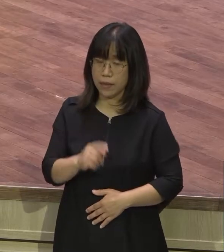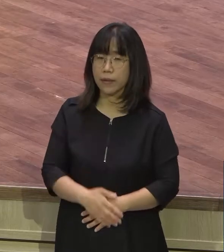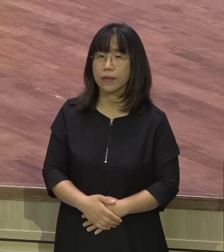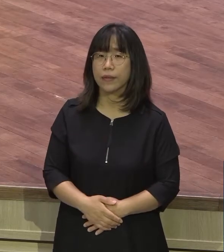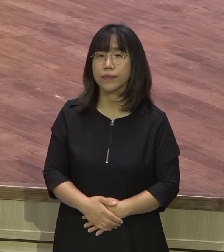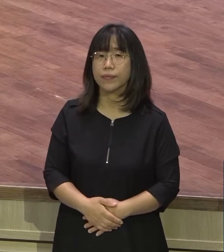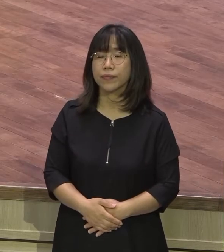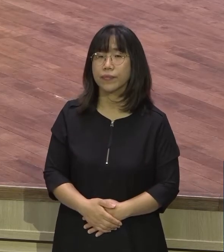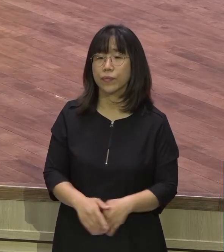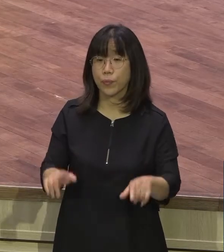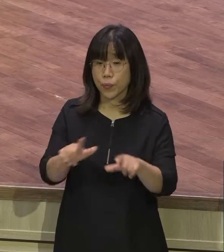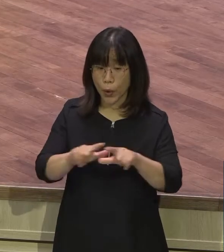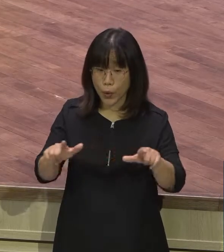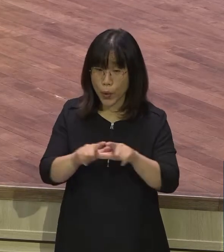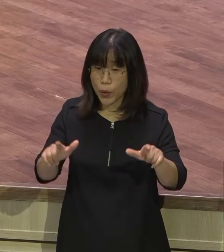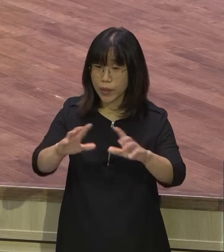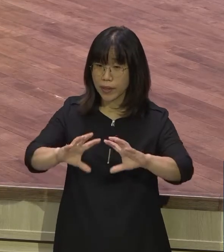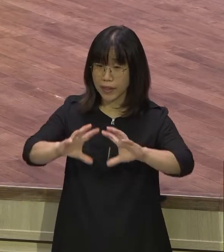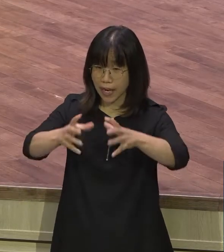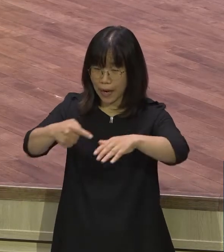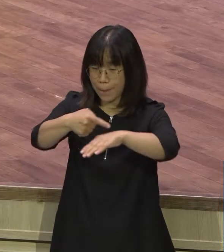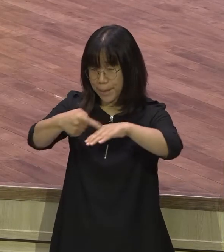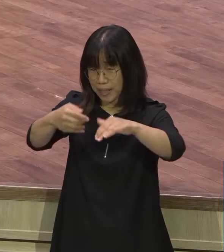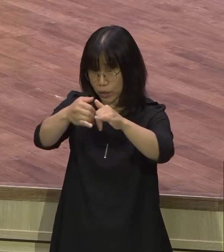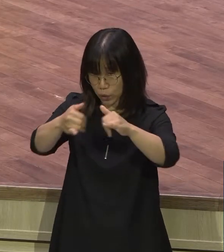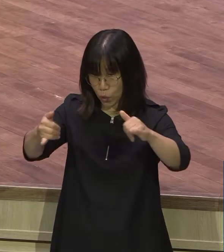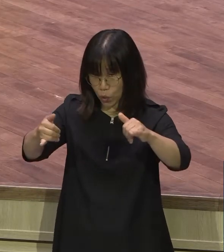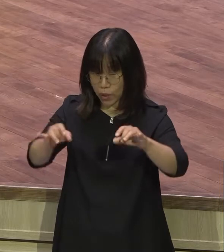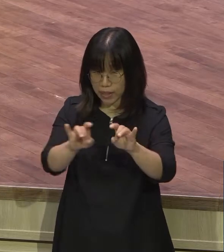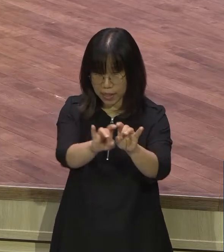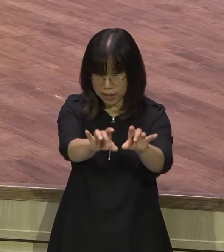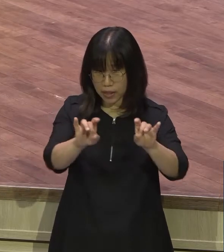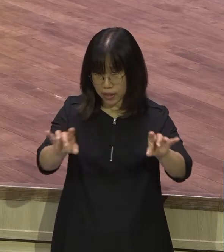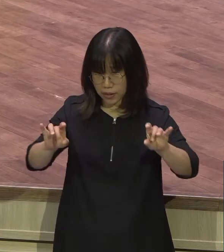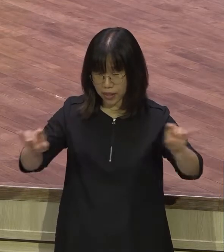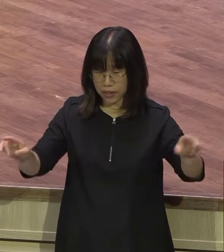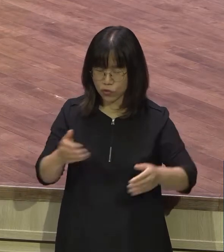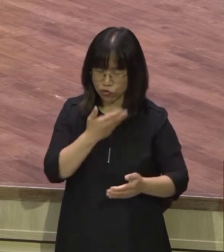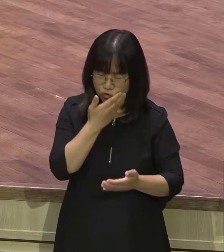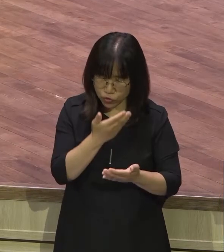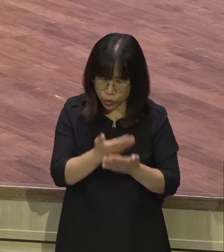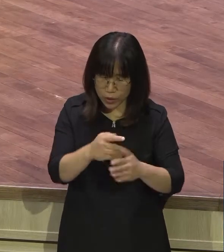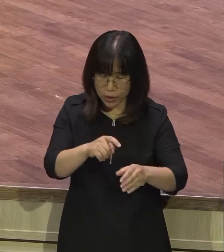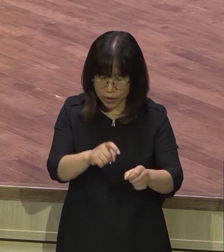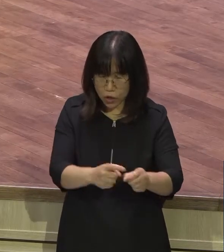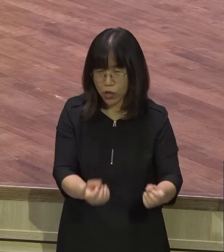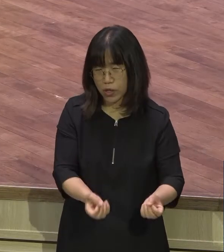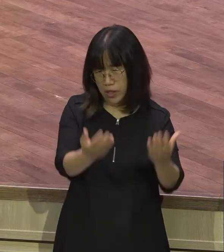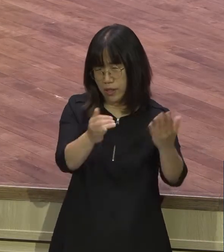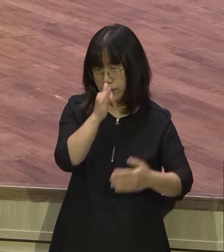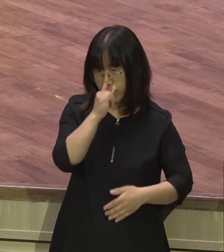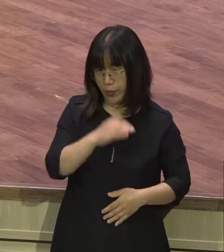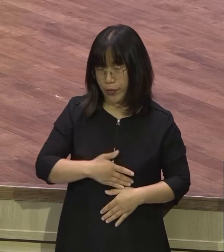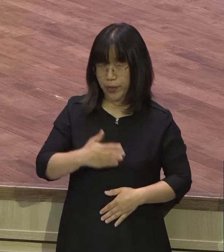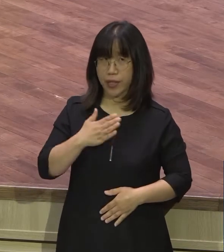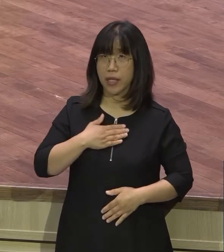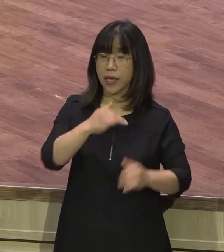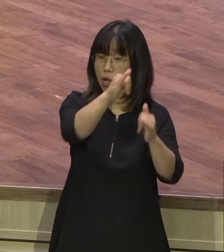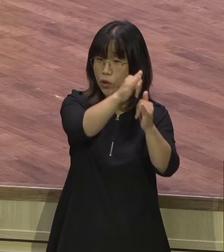일반적으로 각 나라 민족마다 지키는 이 중요한 절기가 있습니다. 자신들의 역사